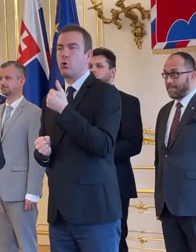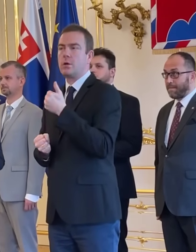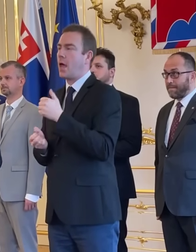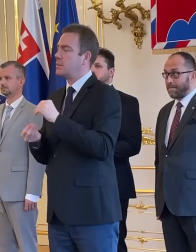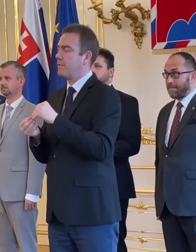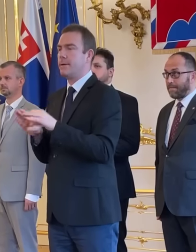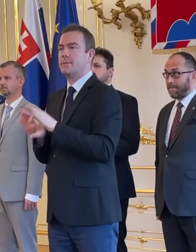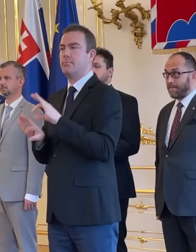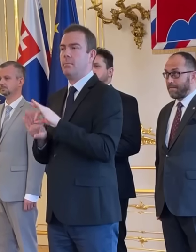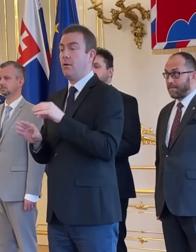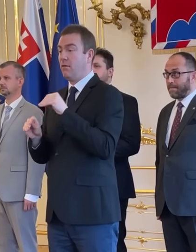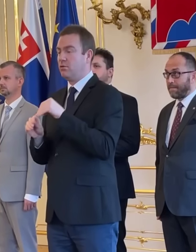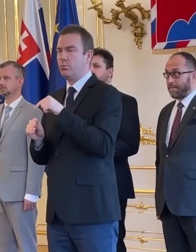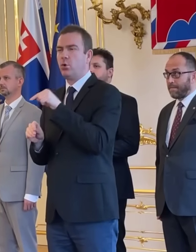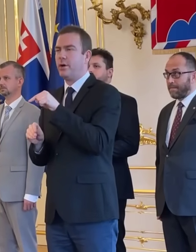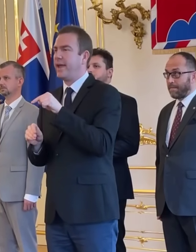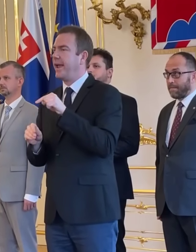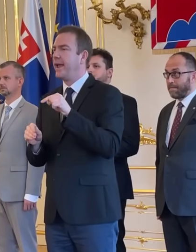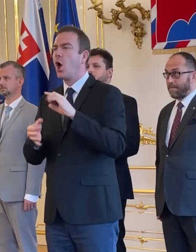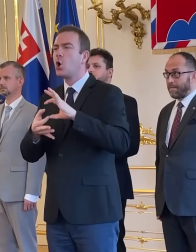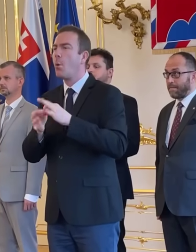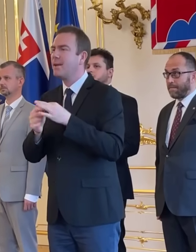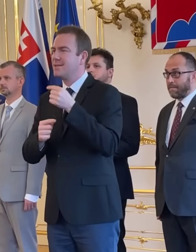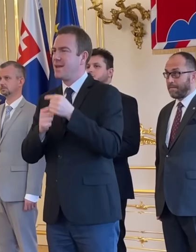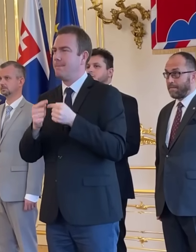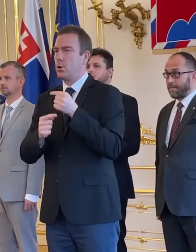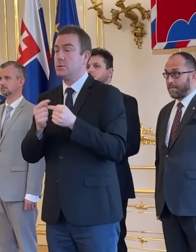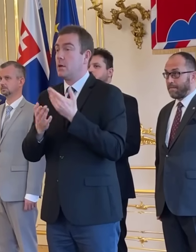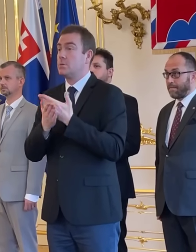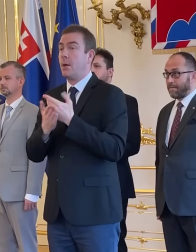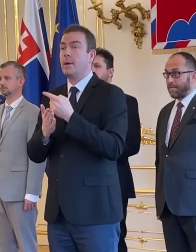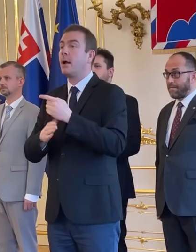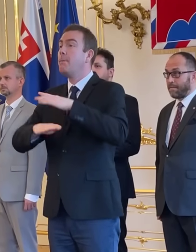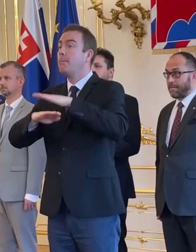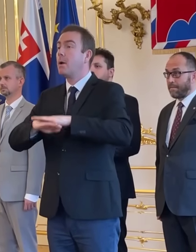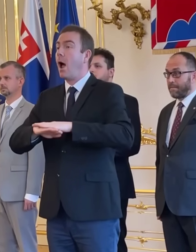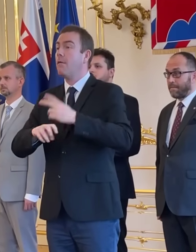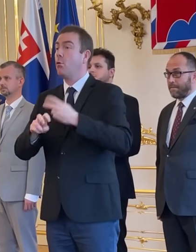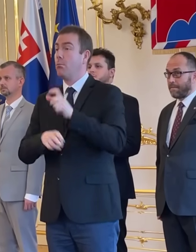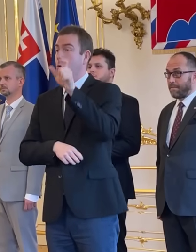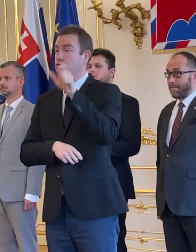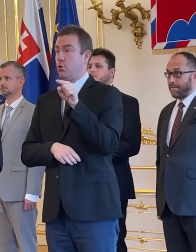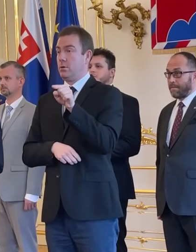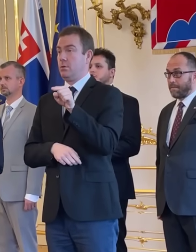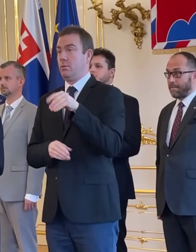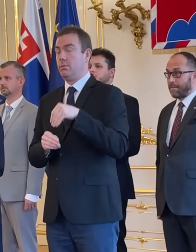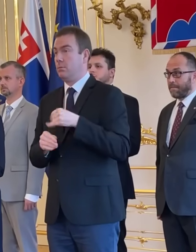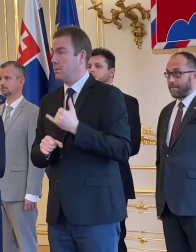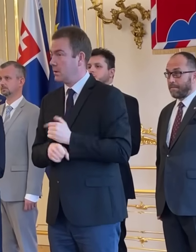tam viacero. Je to kombinácia toho procesu, ale napríklad už spomínané práva poškodených.